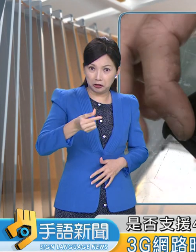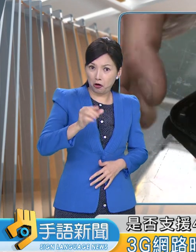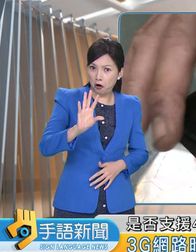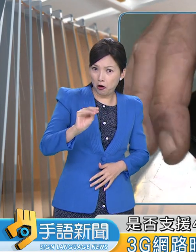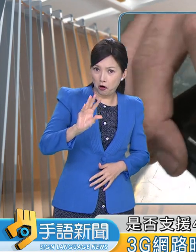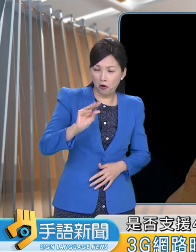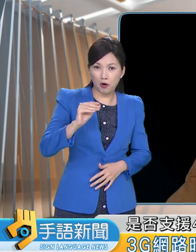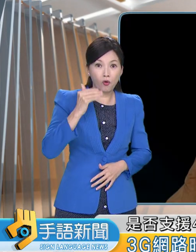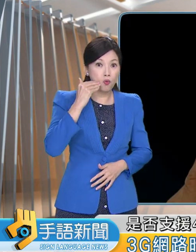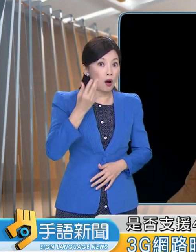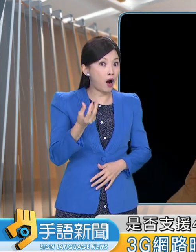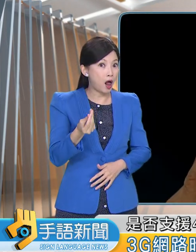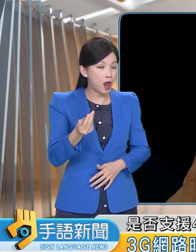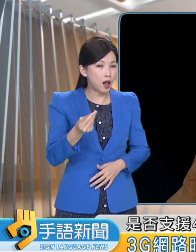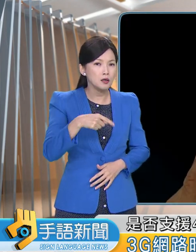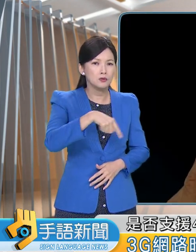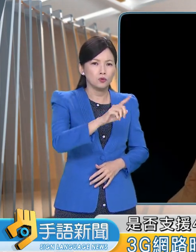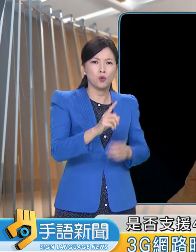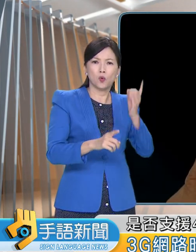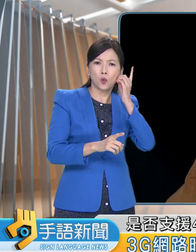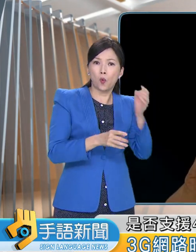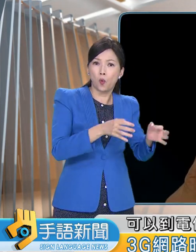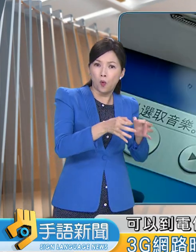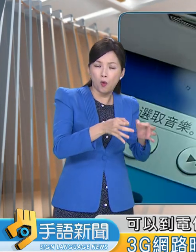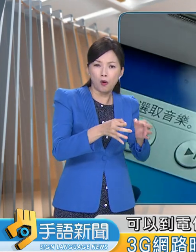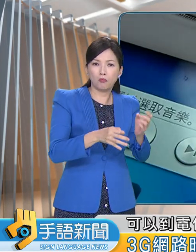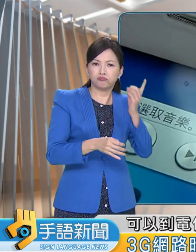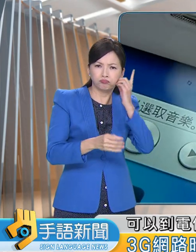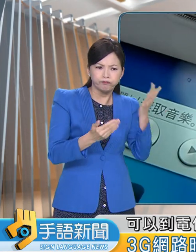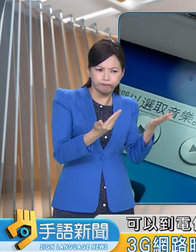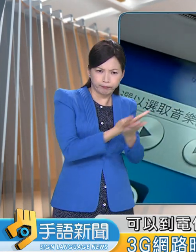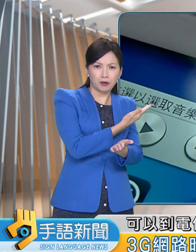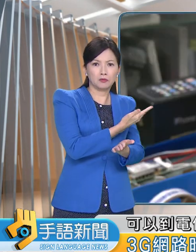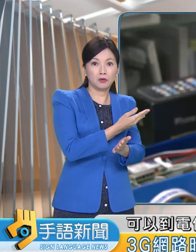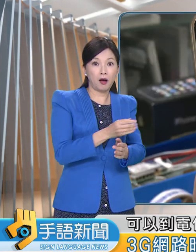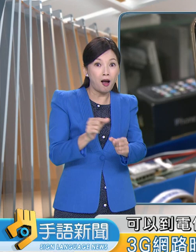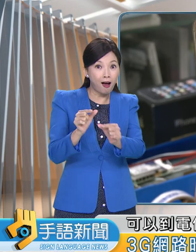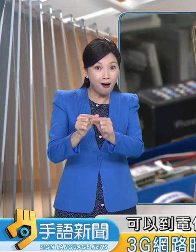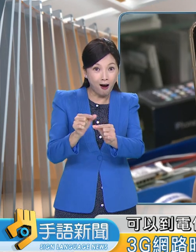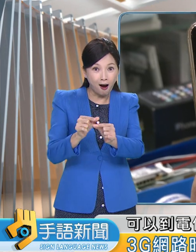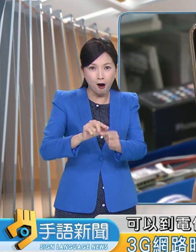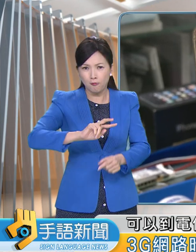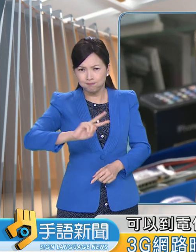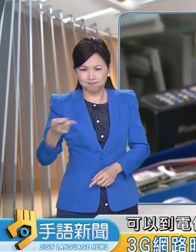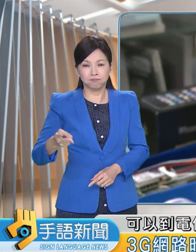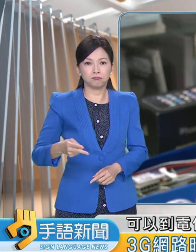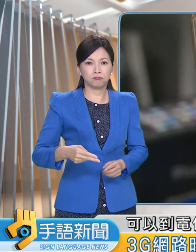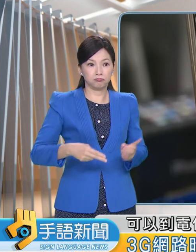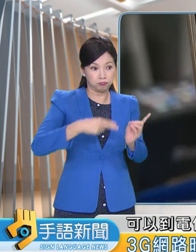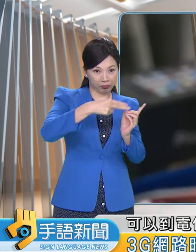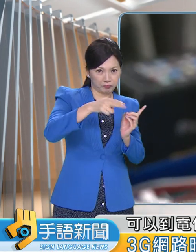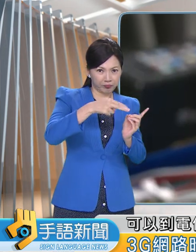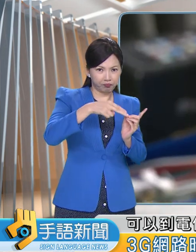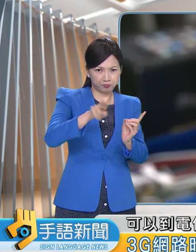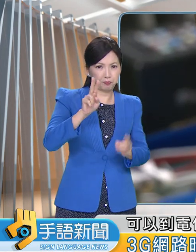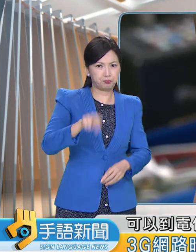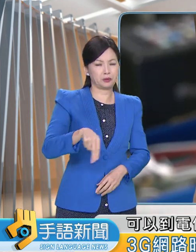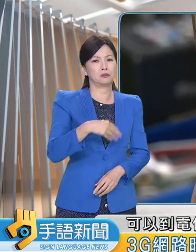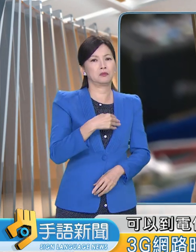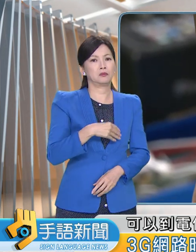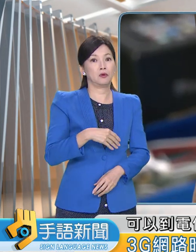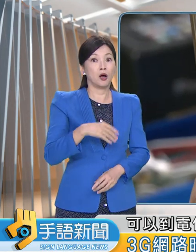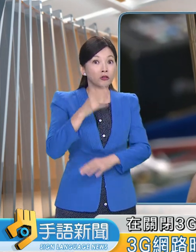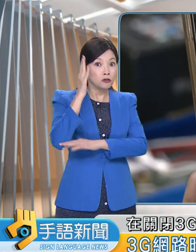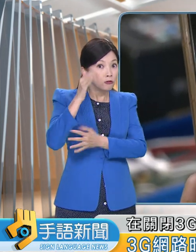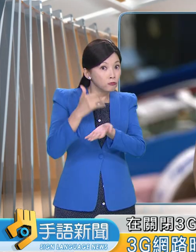功能，如果不支援可以到电信门市换机换卡，保障使用权